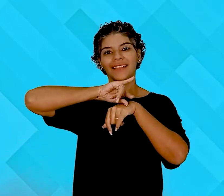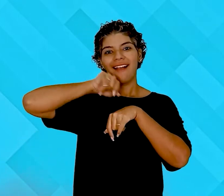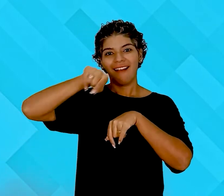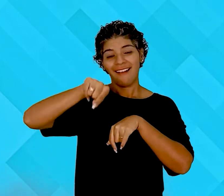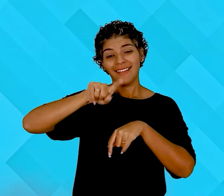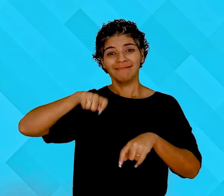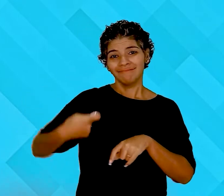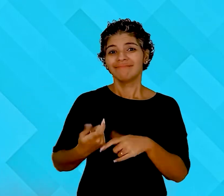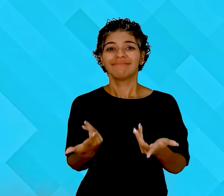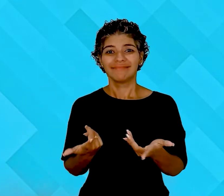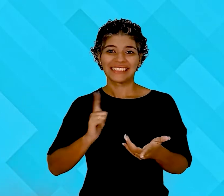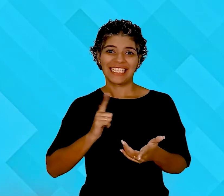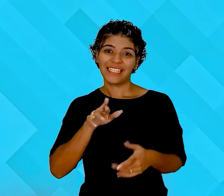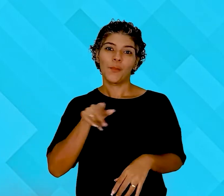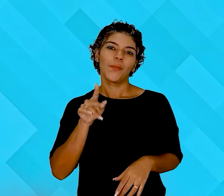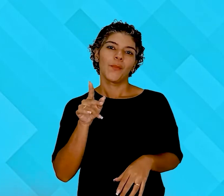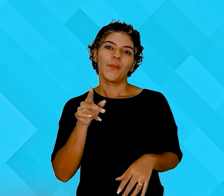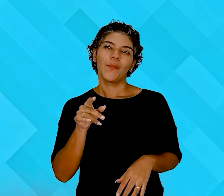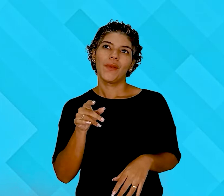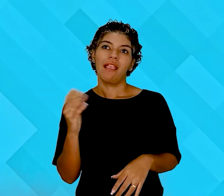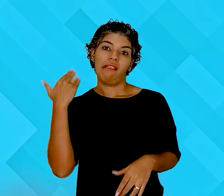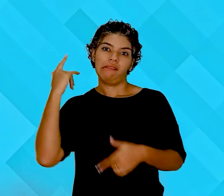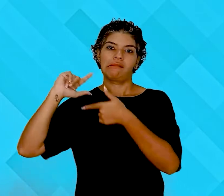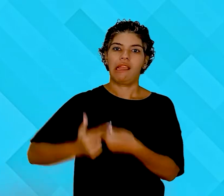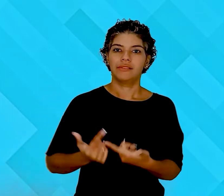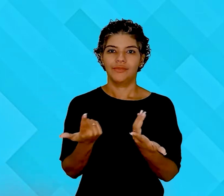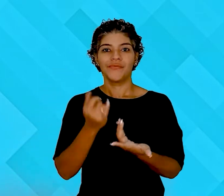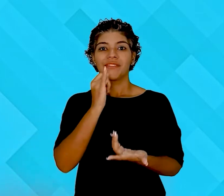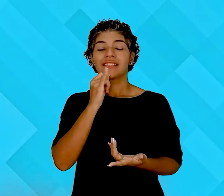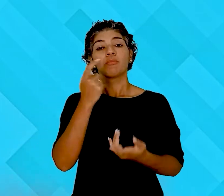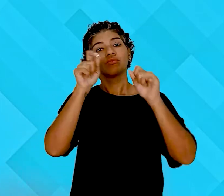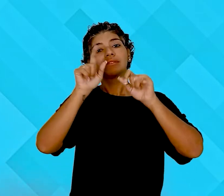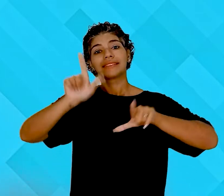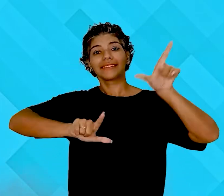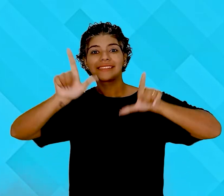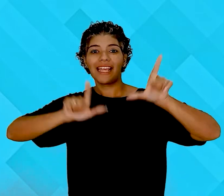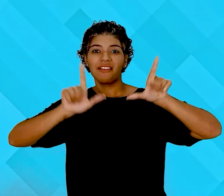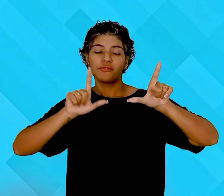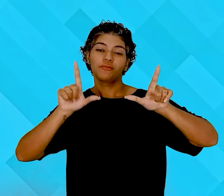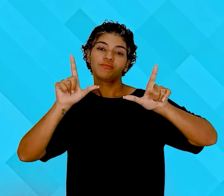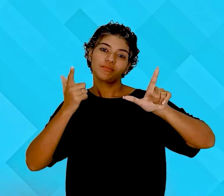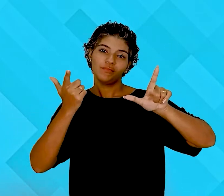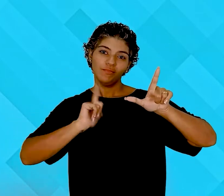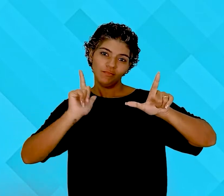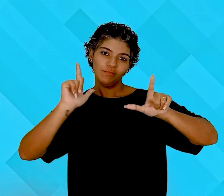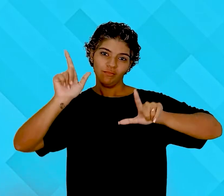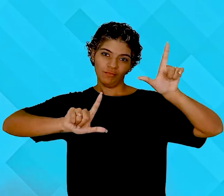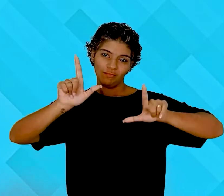era tradicionalmente, né? A televisão, o que é a televisão? É eu aqui, eu sou o anunciante, estou falando para um monte de gente,